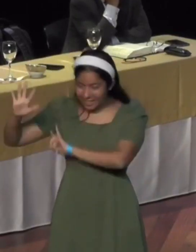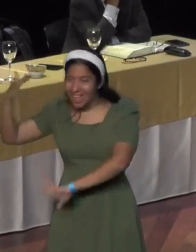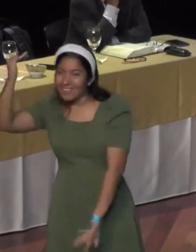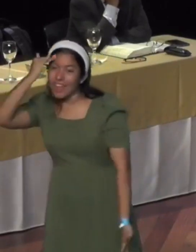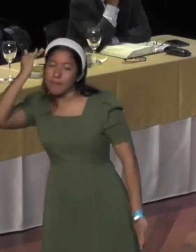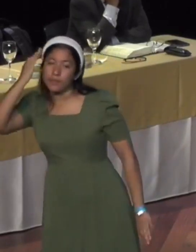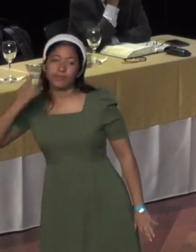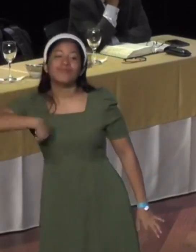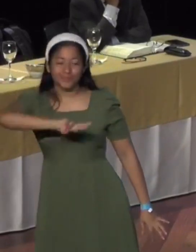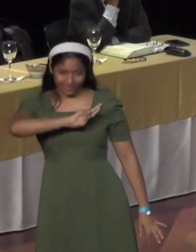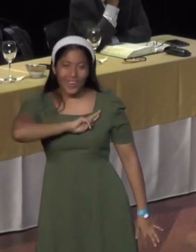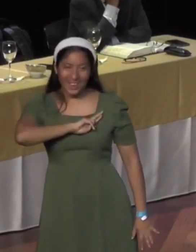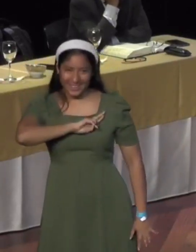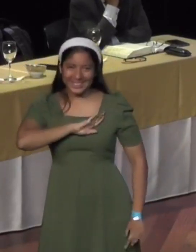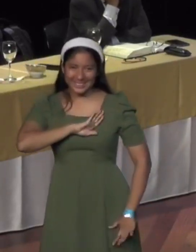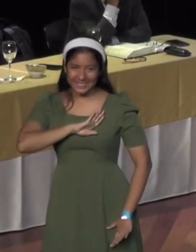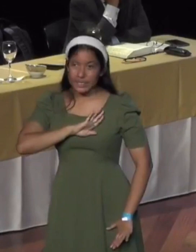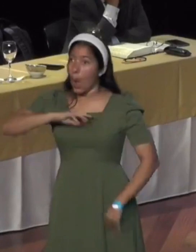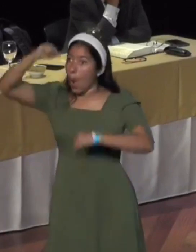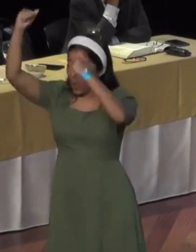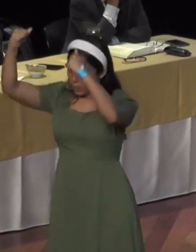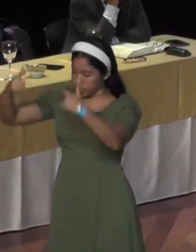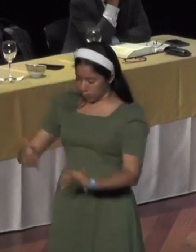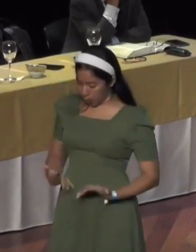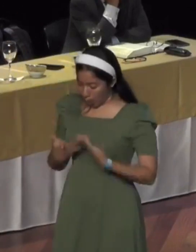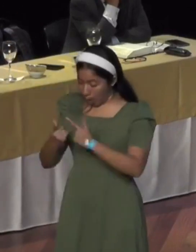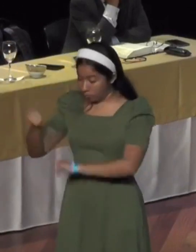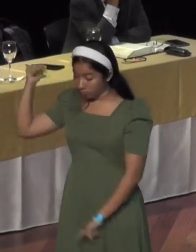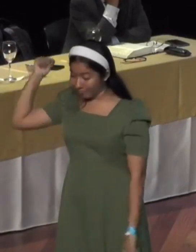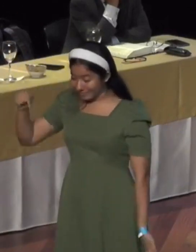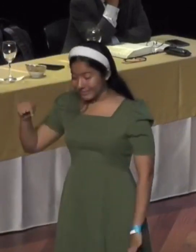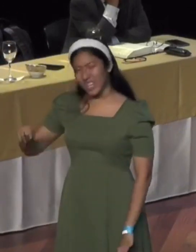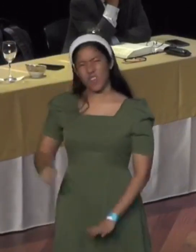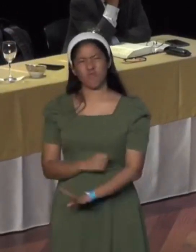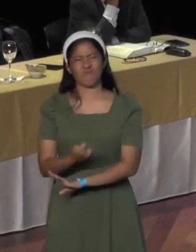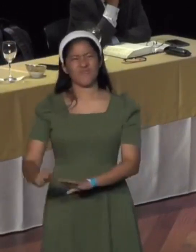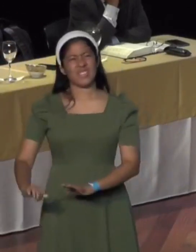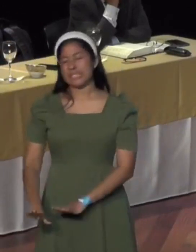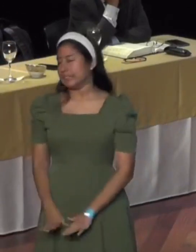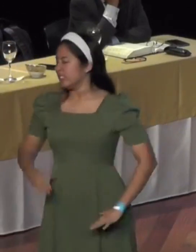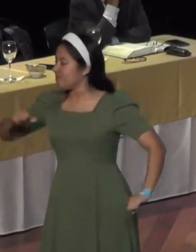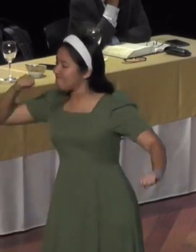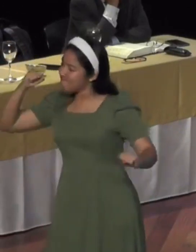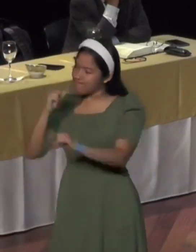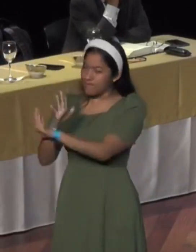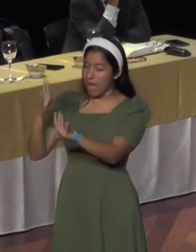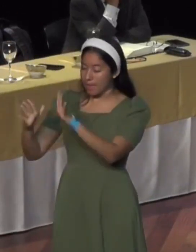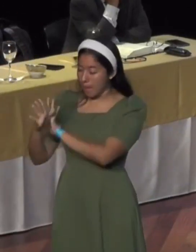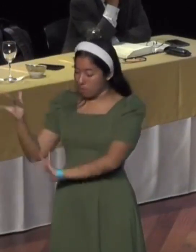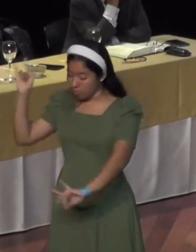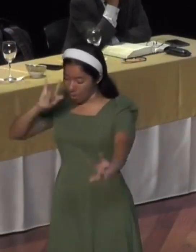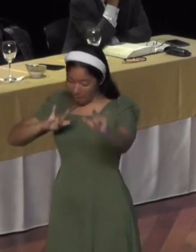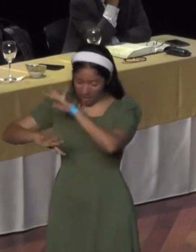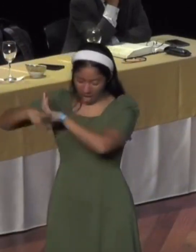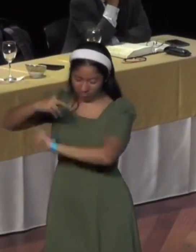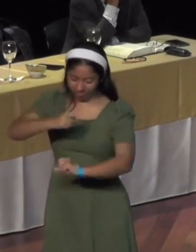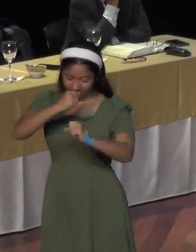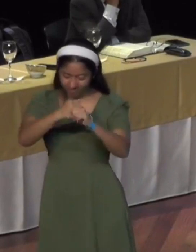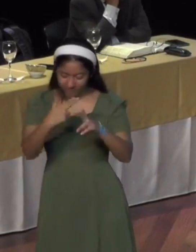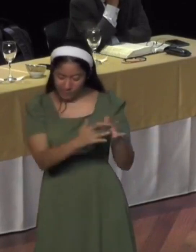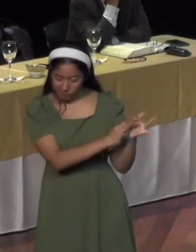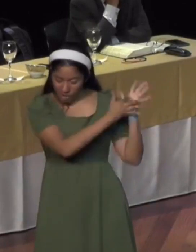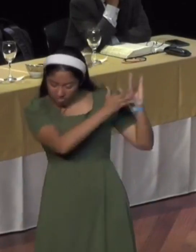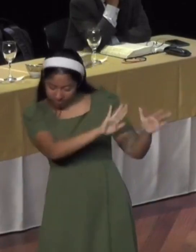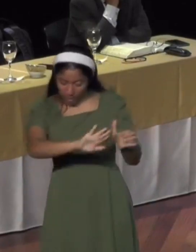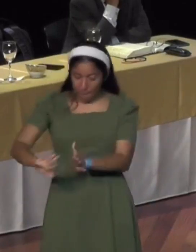propias armas, esas armas son de alta mortalidad para el enemigo. Tenemos tanto y